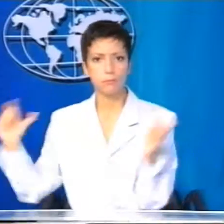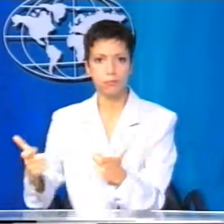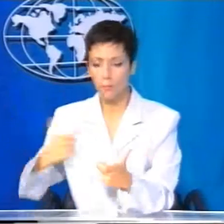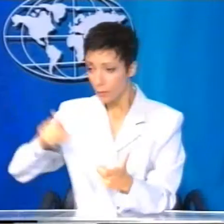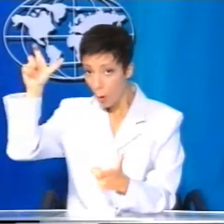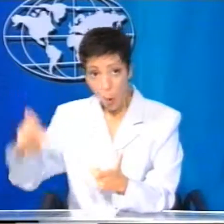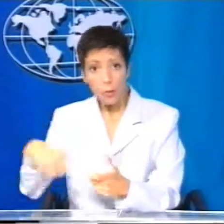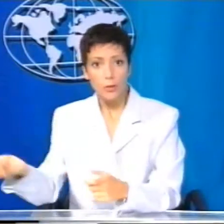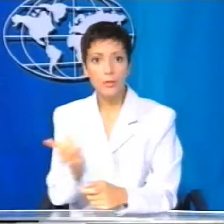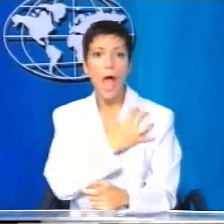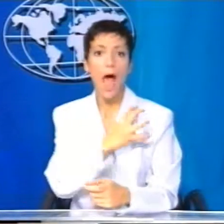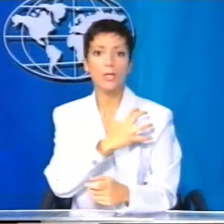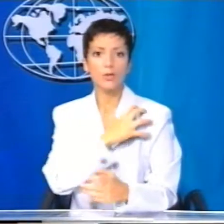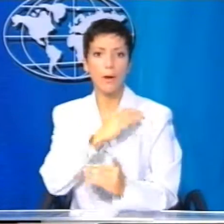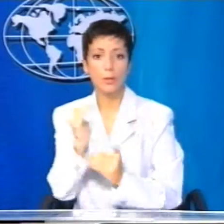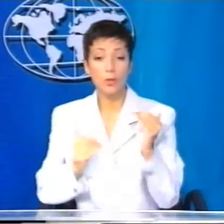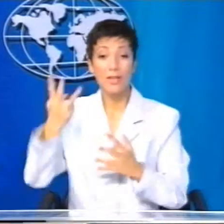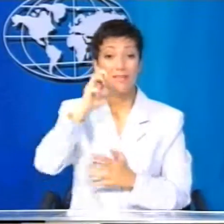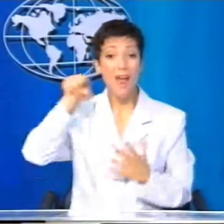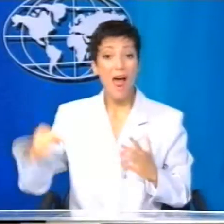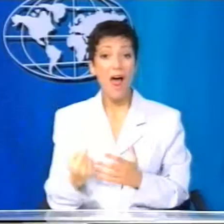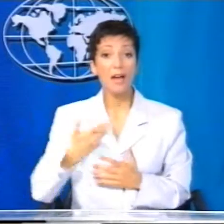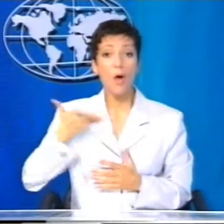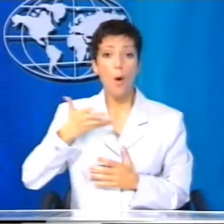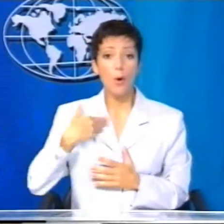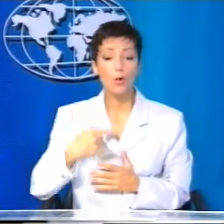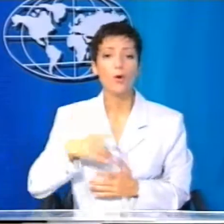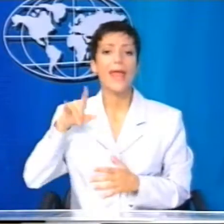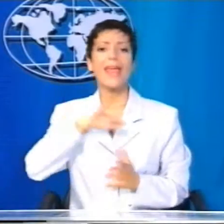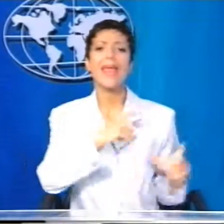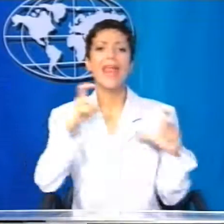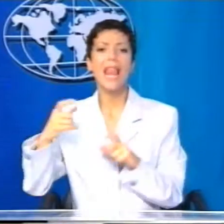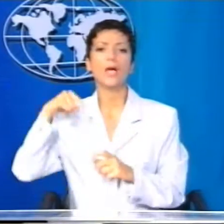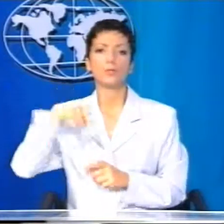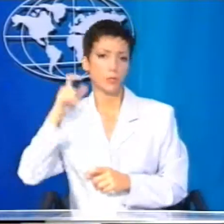τον 39χρονο υπαστυνόμο Ηλία Προύτσο, που υπηρετούσε στο αστυνομικό τμήμα της Νέας Ιωνίας.